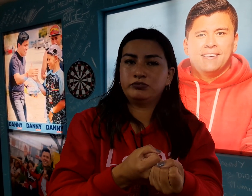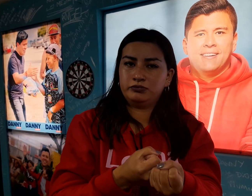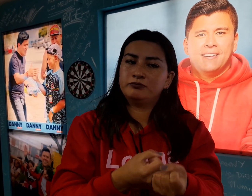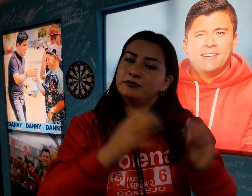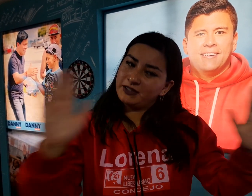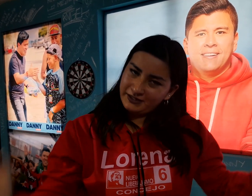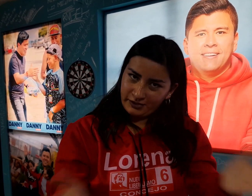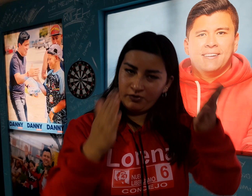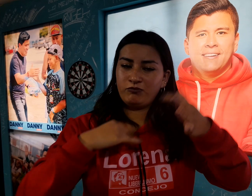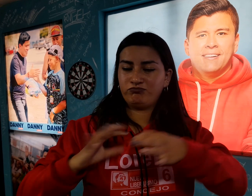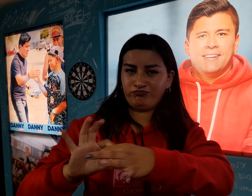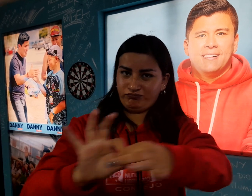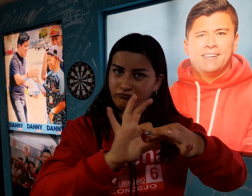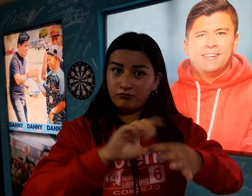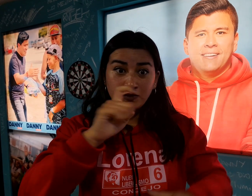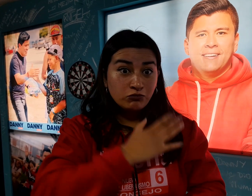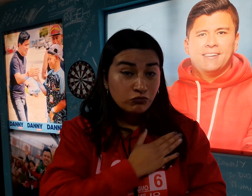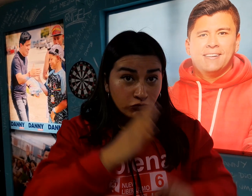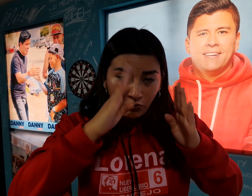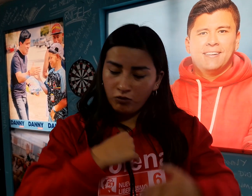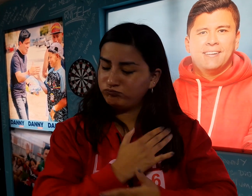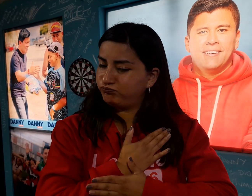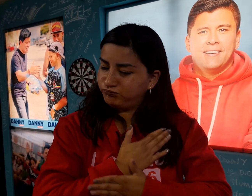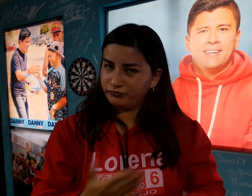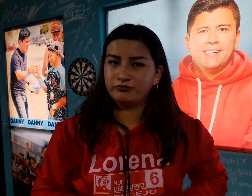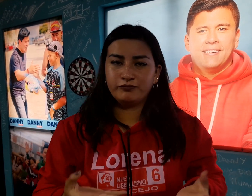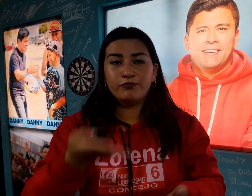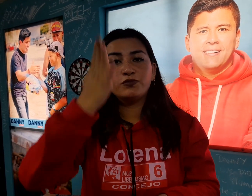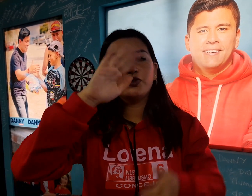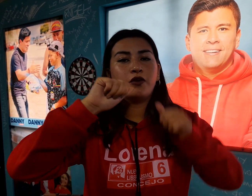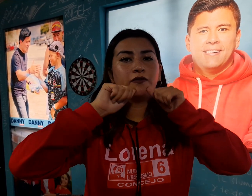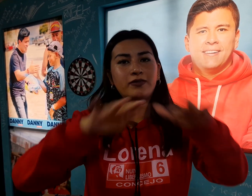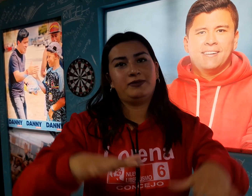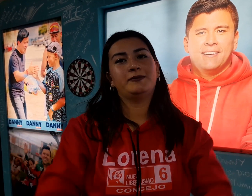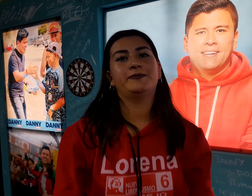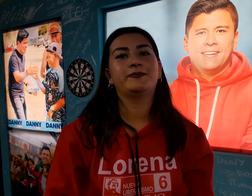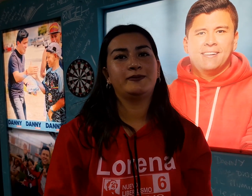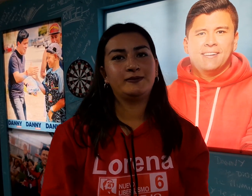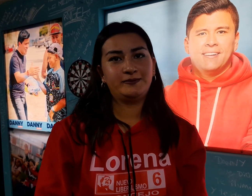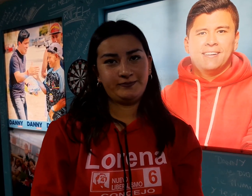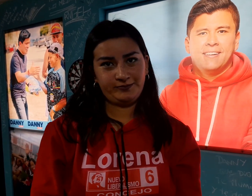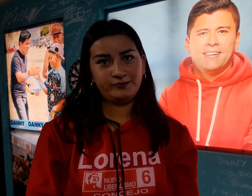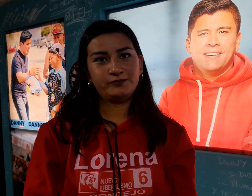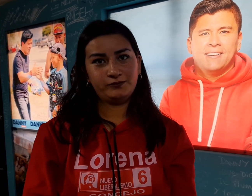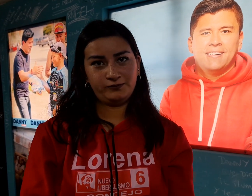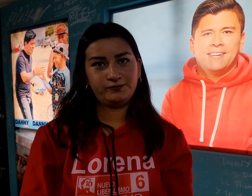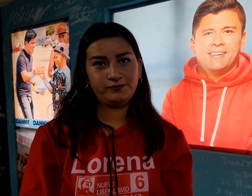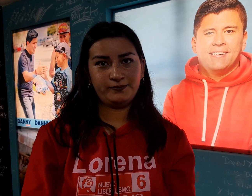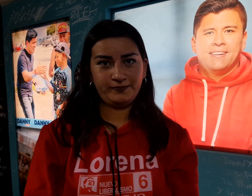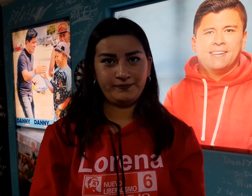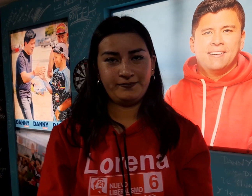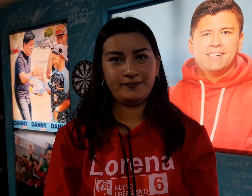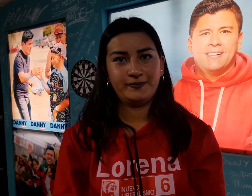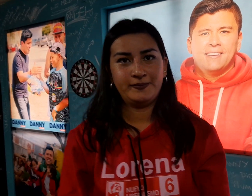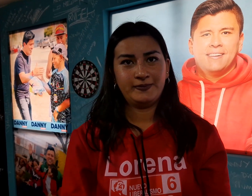personas con discapacidad o sin discapacidad, para que trabajemos juntos de la mano, y de la mano de Dios tenemos esa bendición. Muchas bendiciones.